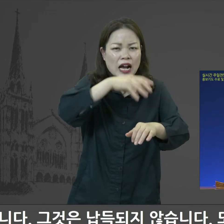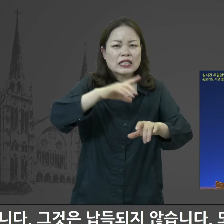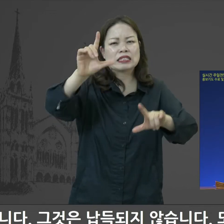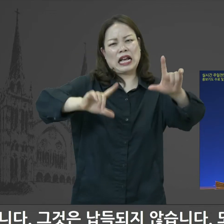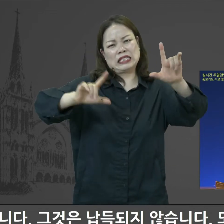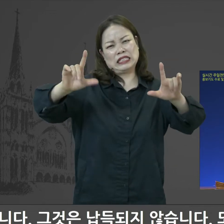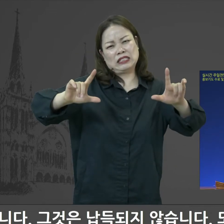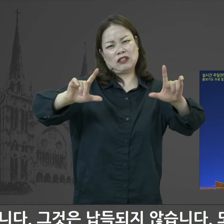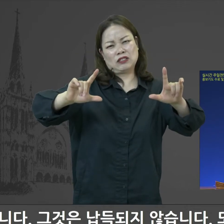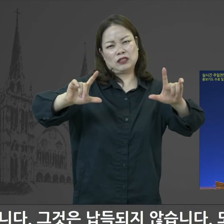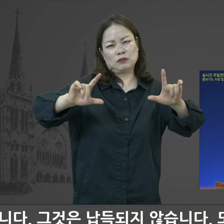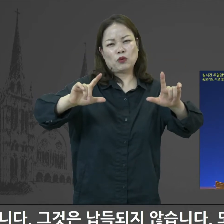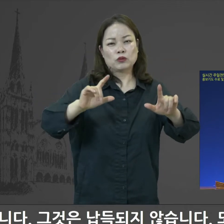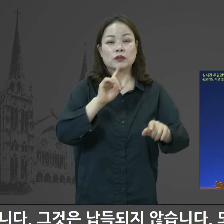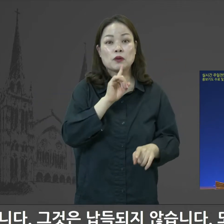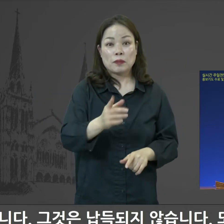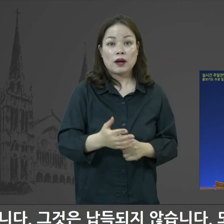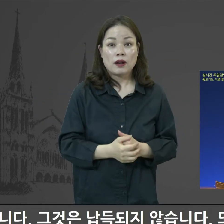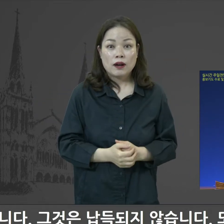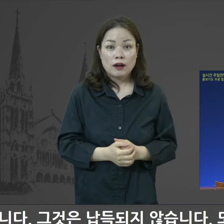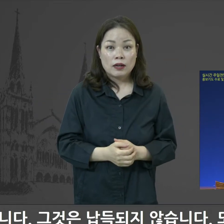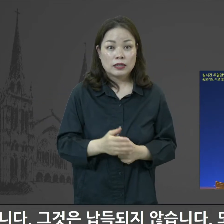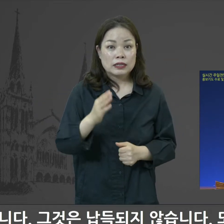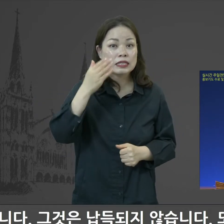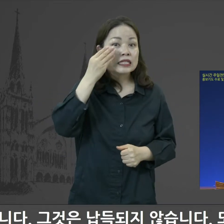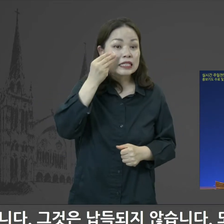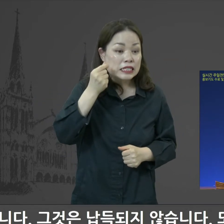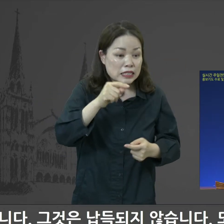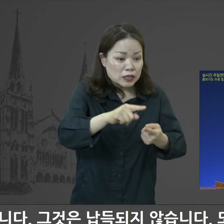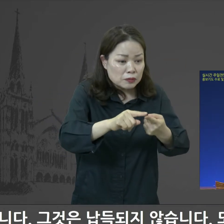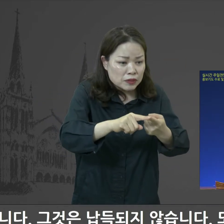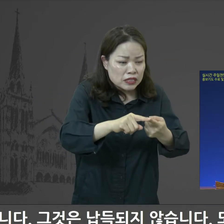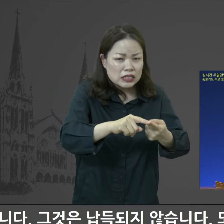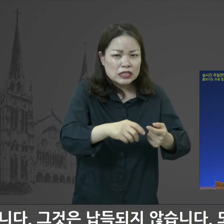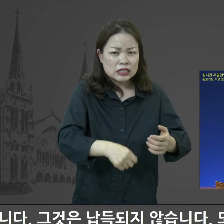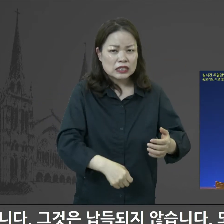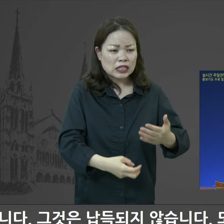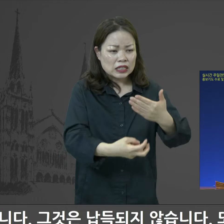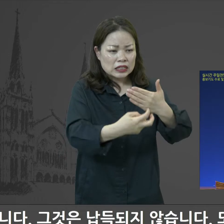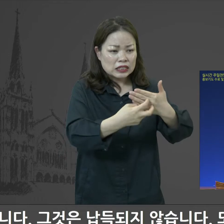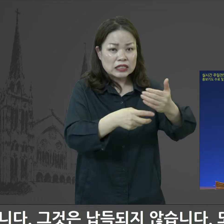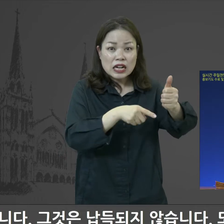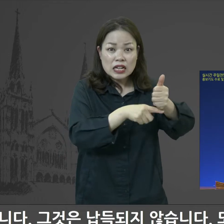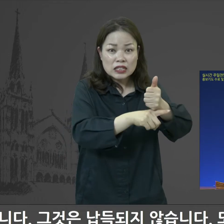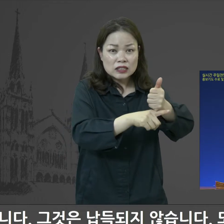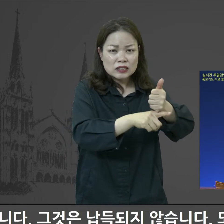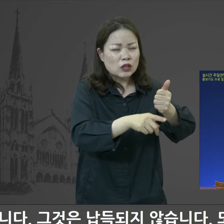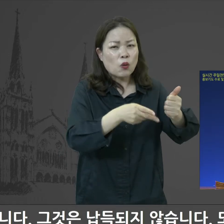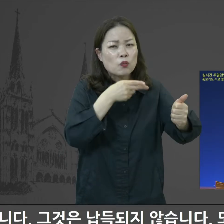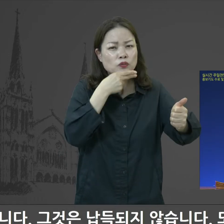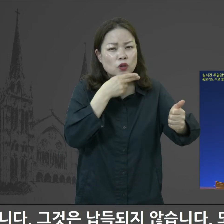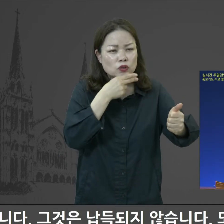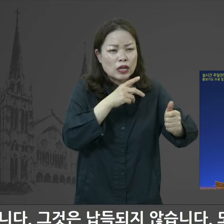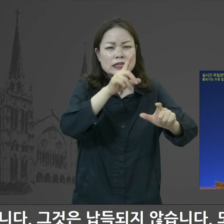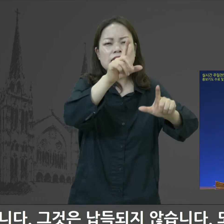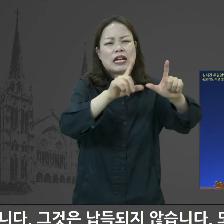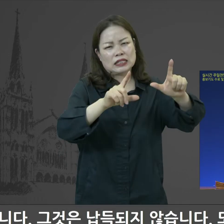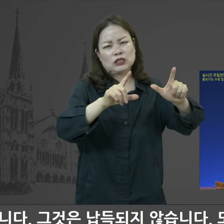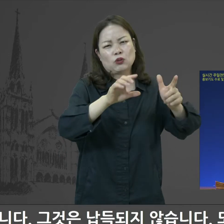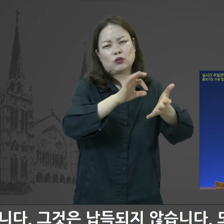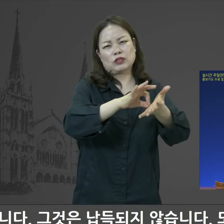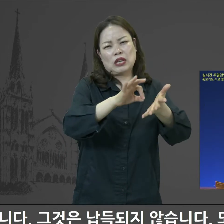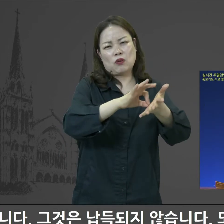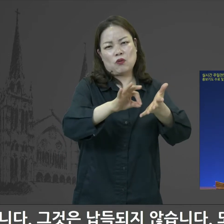상징적인 행동이었다고 이야기를 합니다. 기름 자체에는 의료적인 의학적 효력이 없다 할지라도 상징적으로